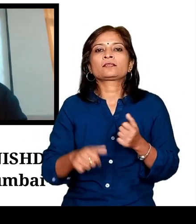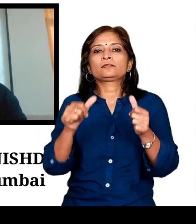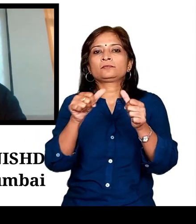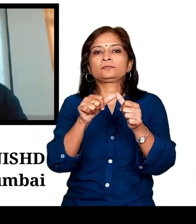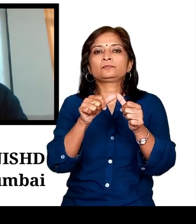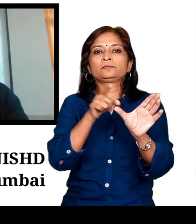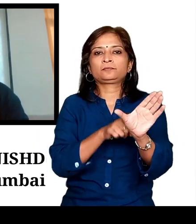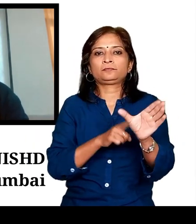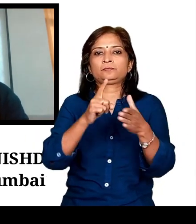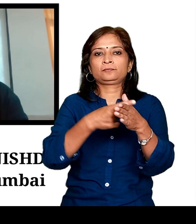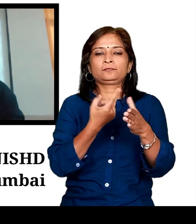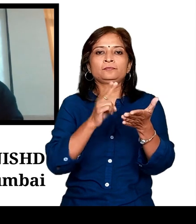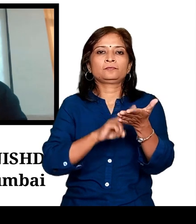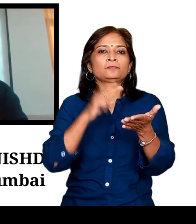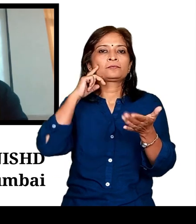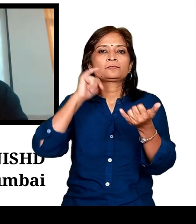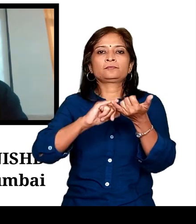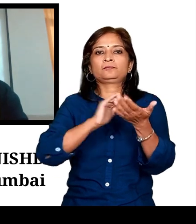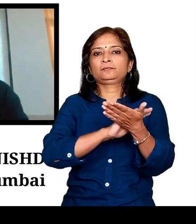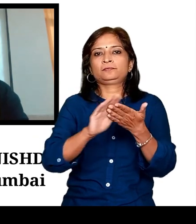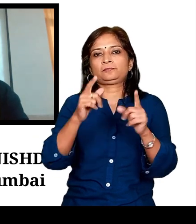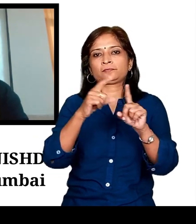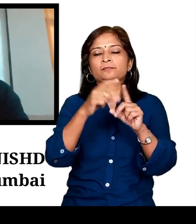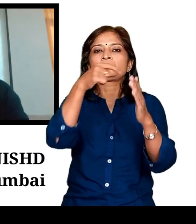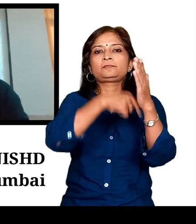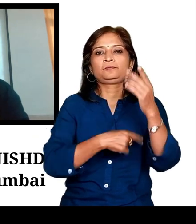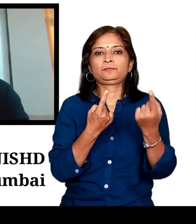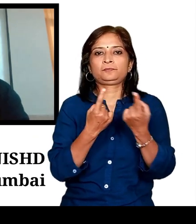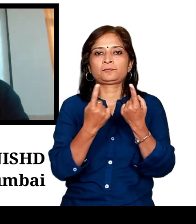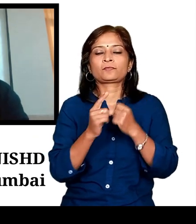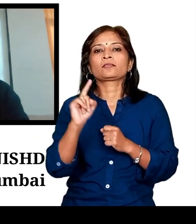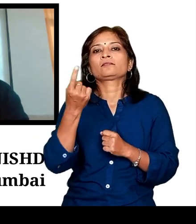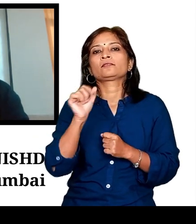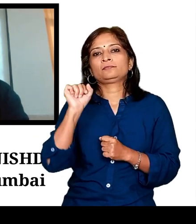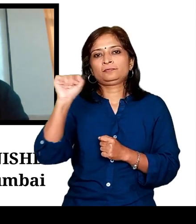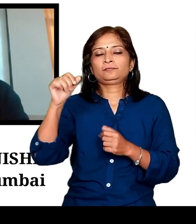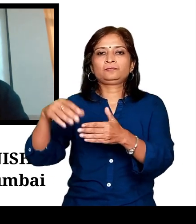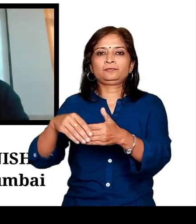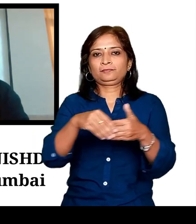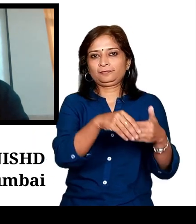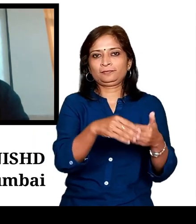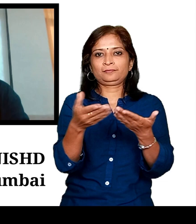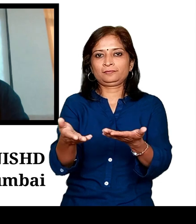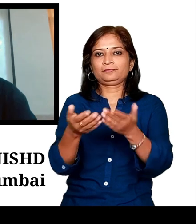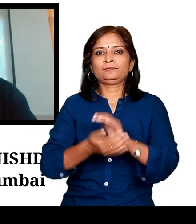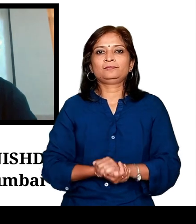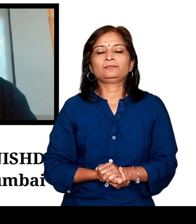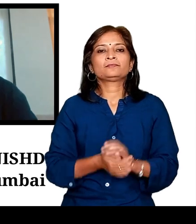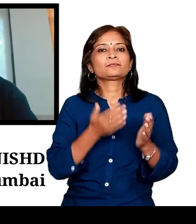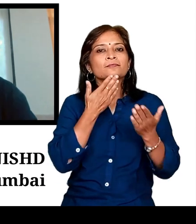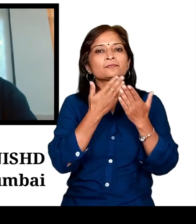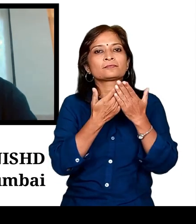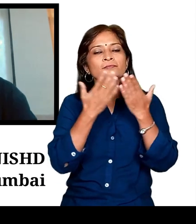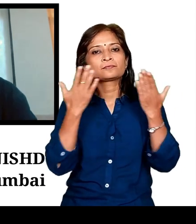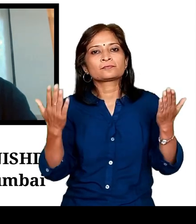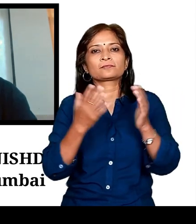बात करेंगे अली यावर जंग नेशनल इंस्टीट्यूट के बारे में। सर, सबसे पहले हम चाहेंगे आपसे आपका परिचय। थैंक यू